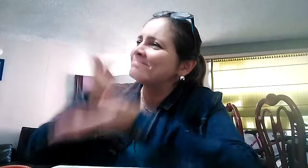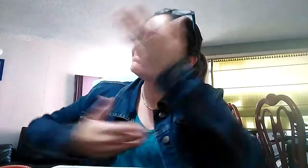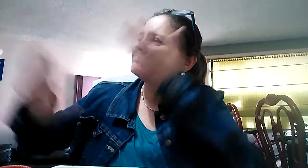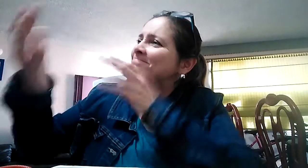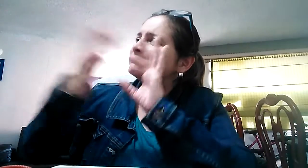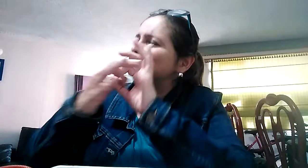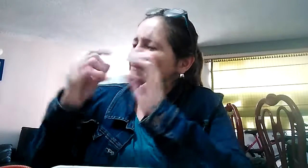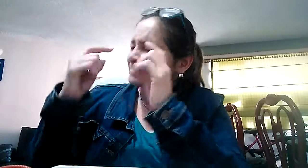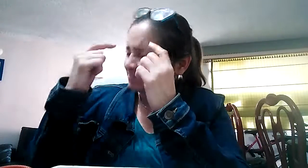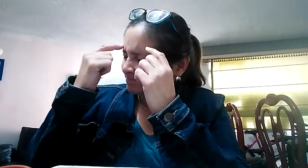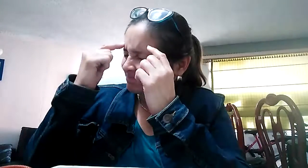momentos.